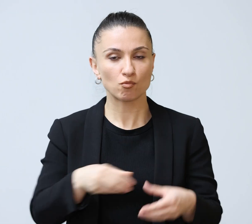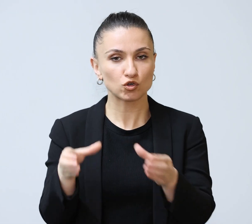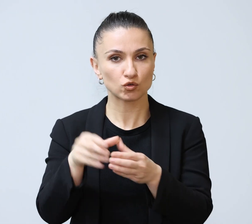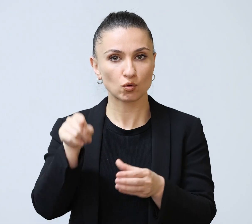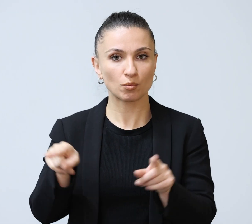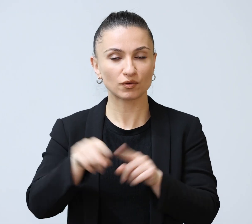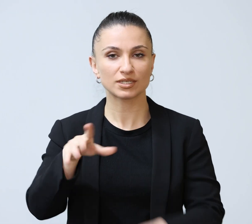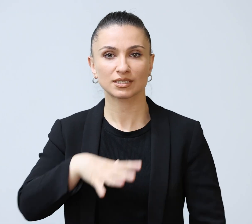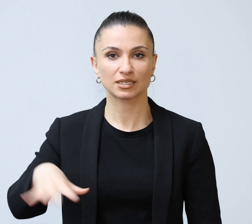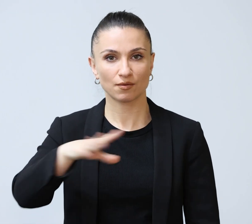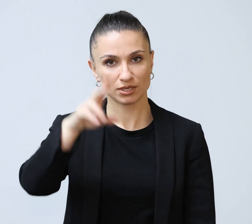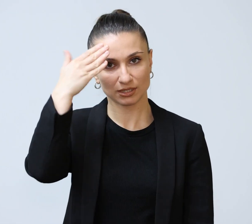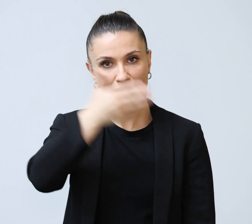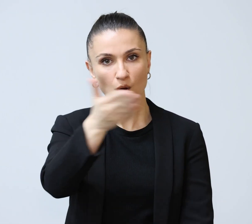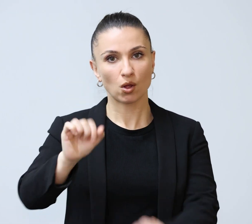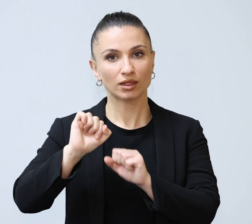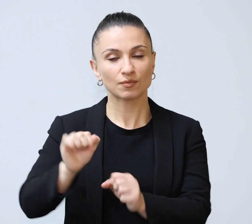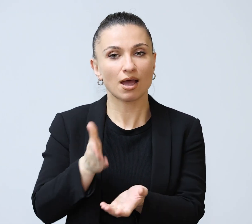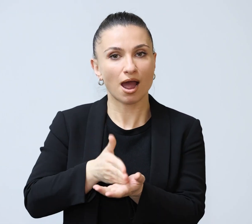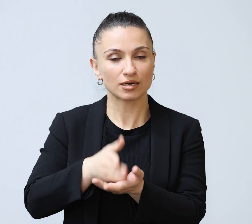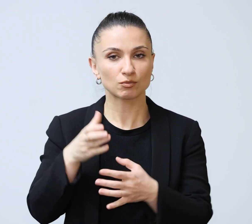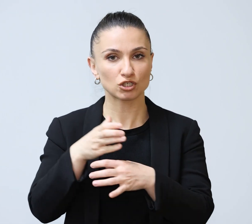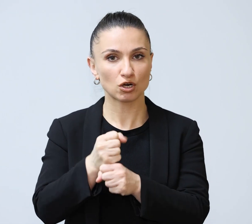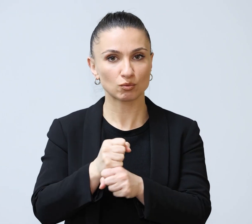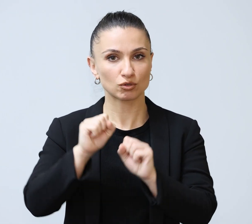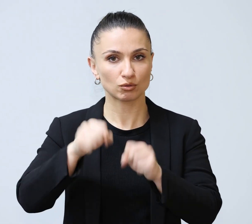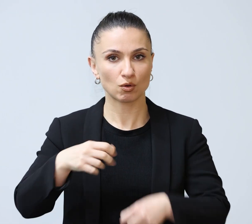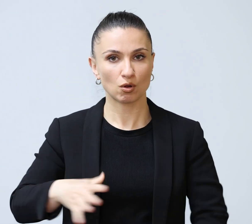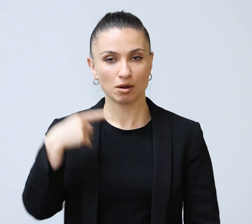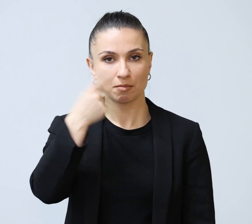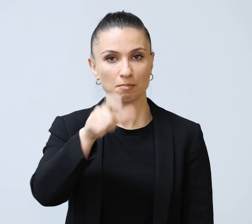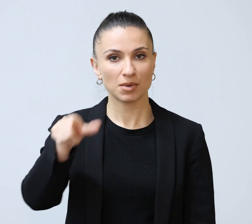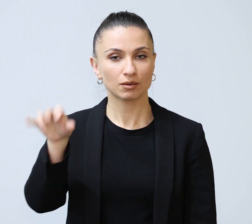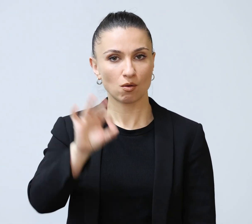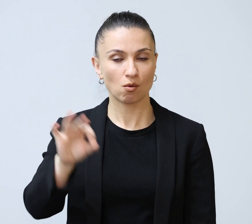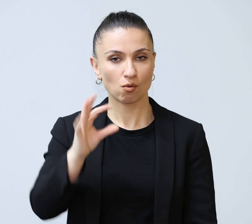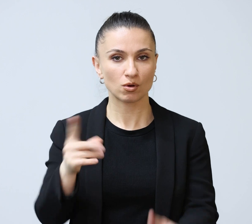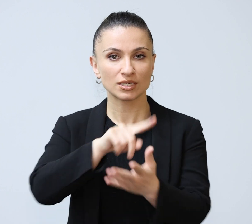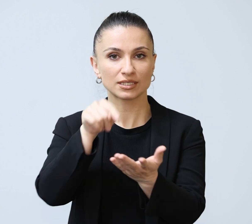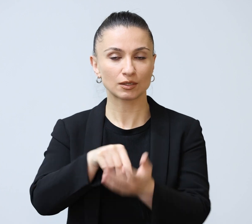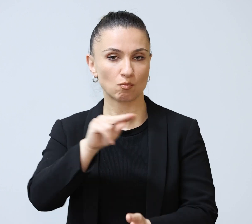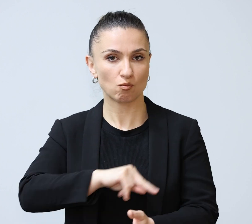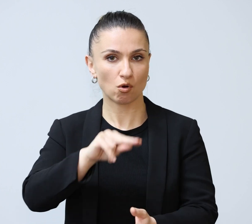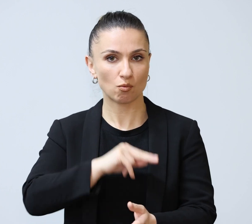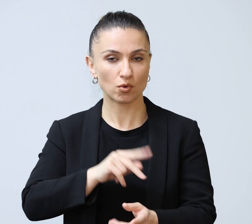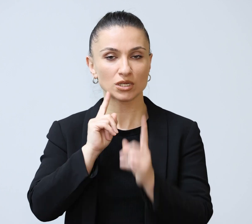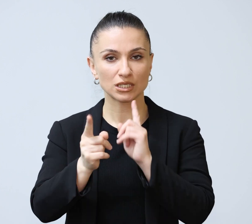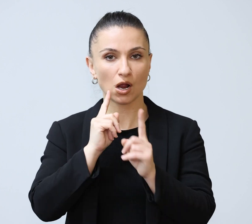հնարավորություն ունեցող անձանց հարցերով աշխատող խորհրդատվական խորհրդի որոշ անդամների ներգրավմամբ։ Ընթացիկ տարում ուղեցույցը թարմացվել